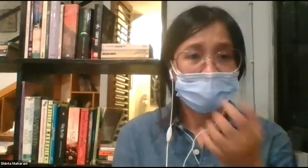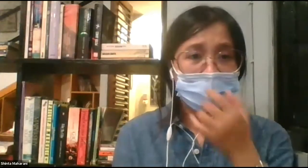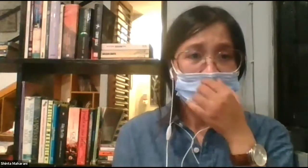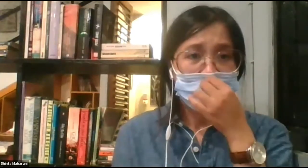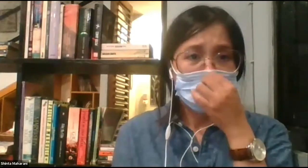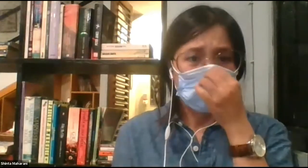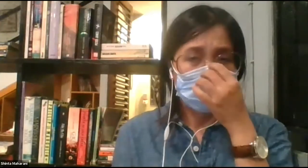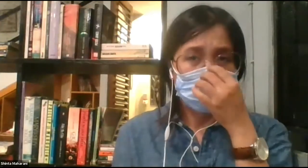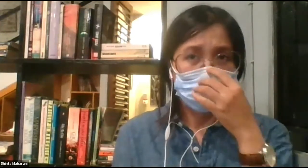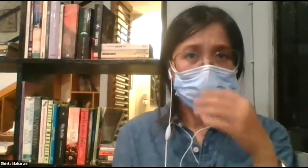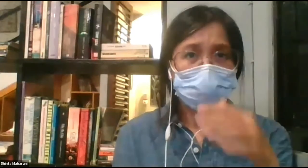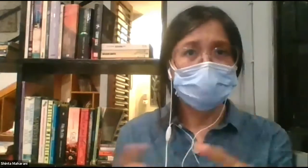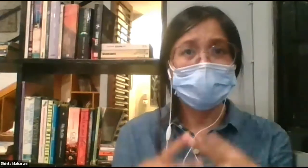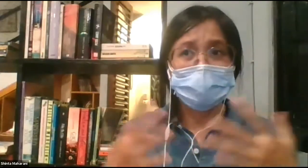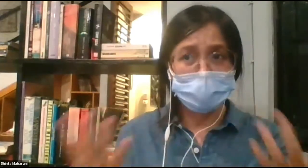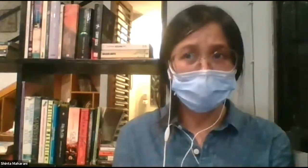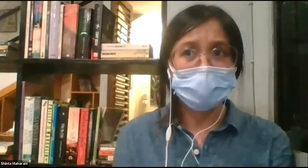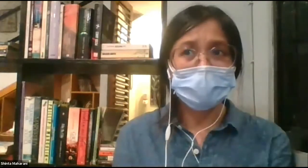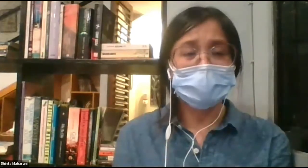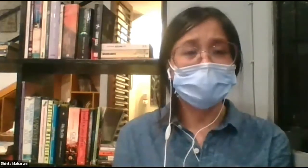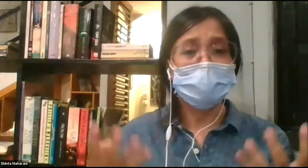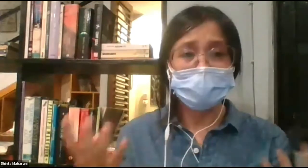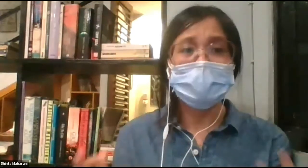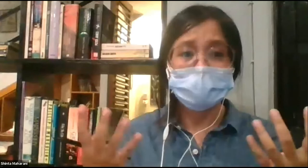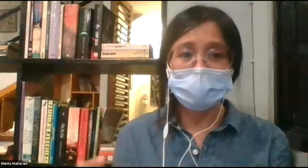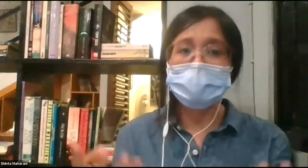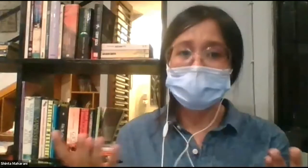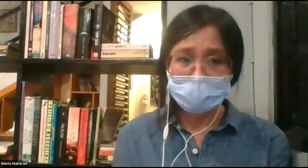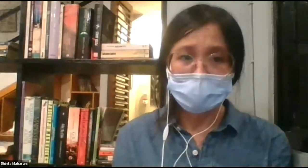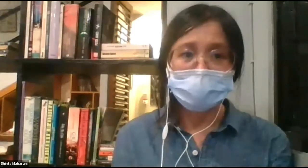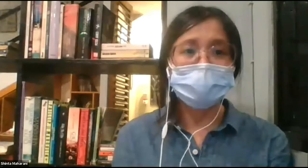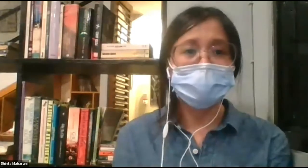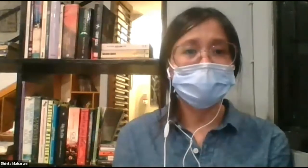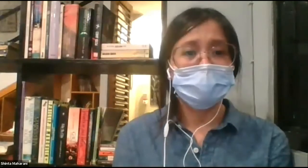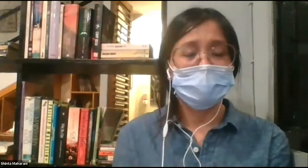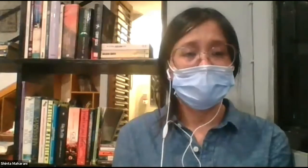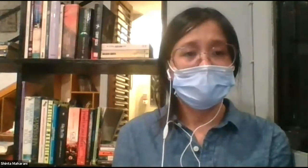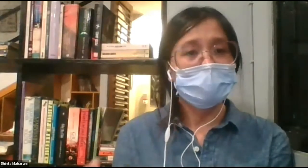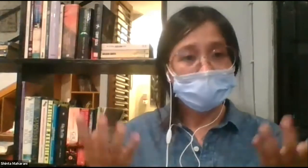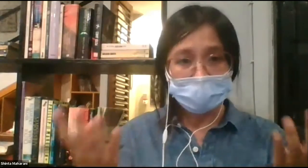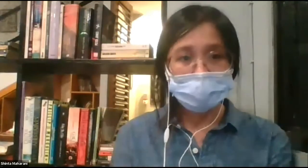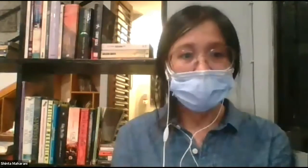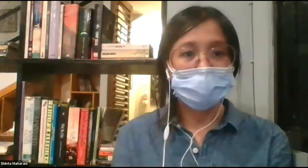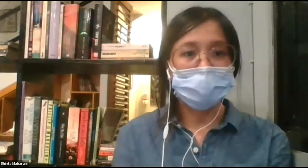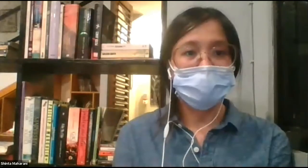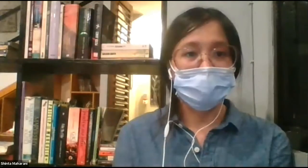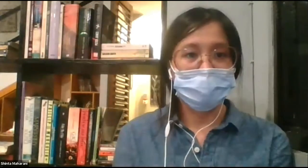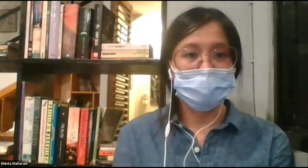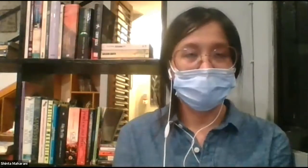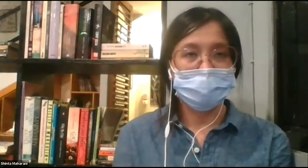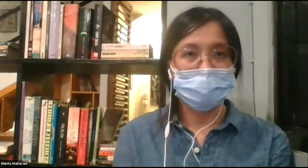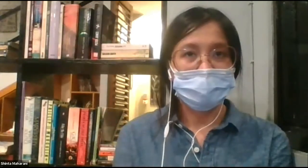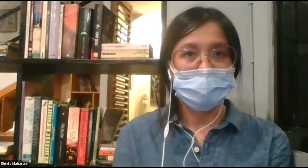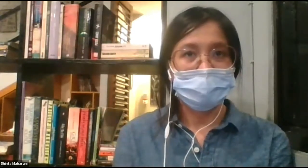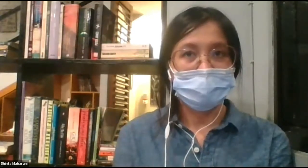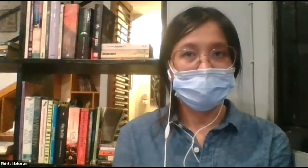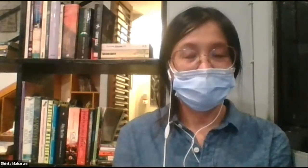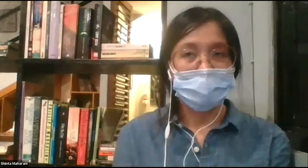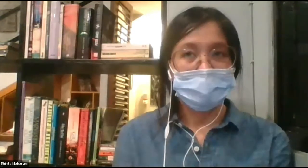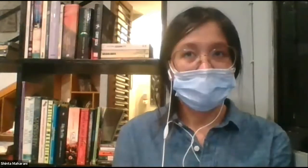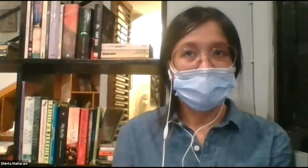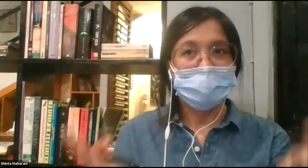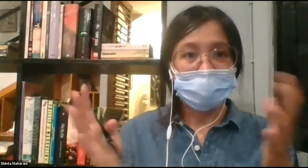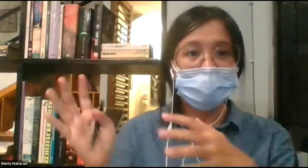menyiapkan bala bantuan atau orang yang bisa membantu orang yang dipasung itu.